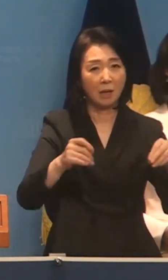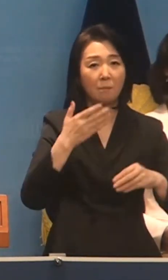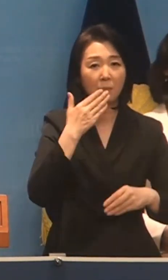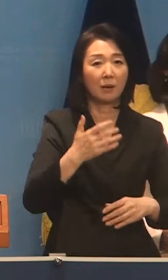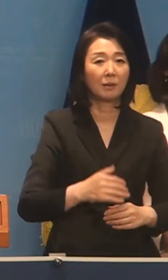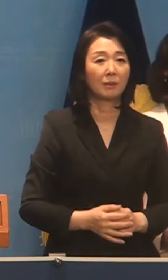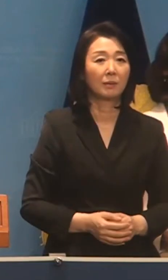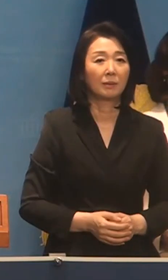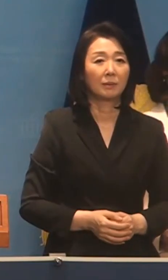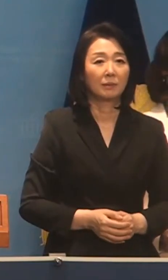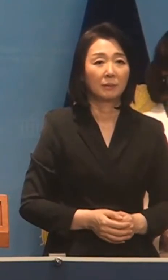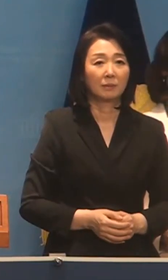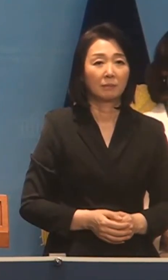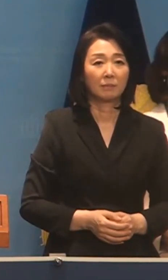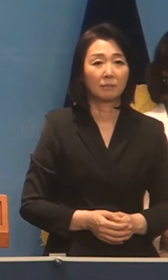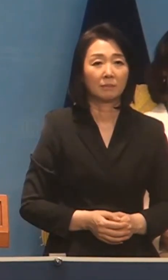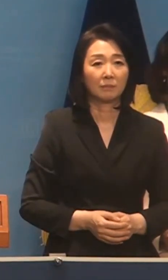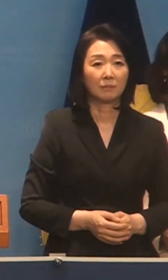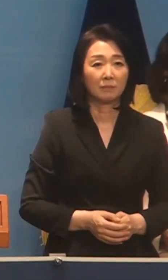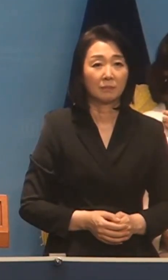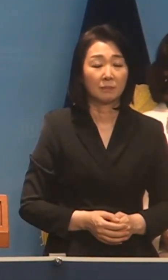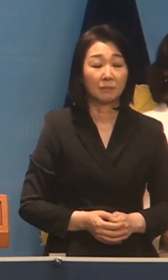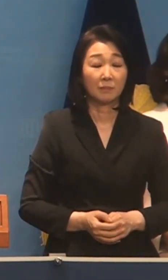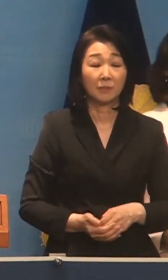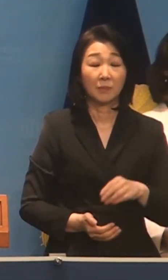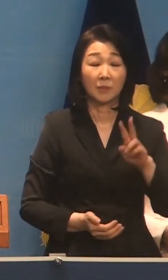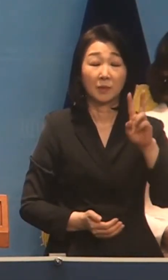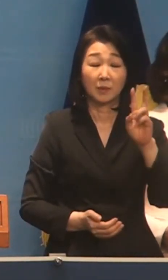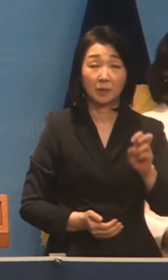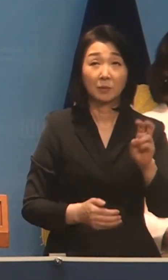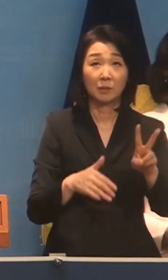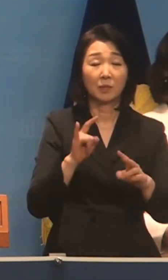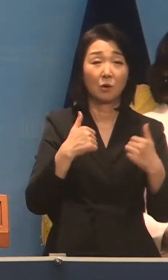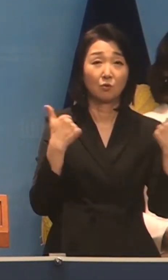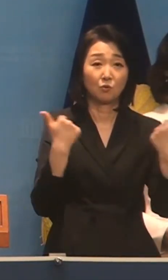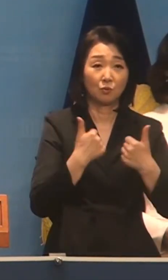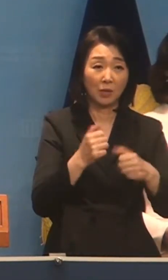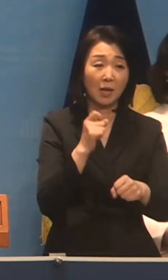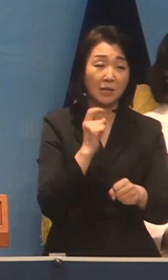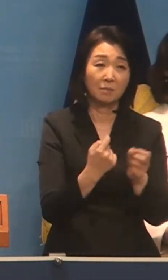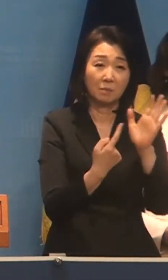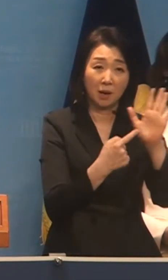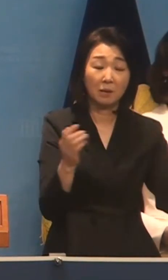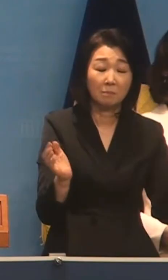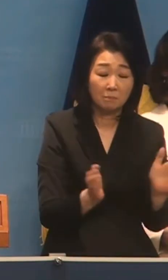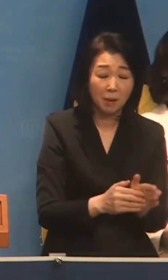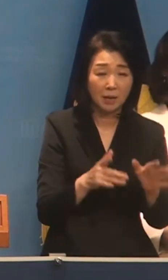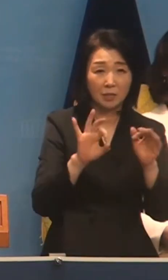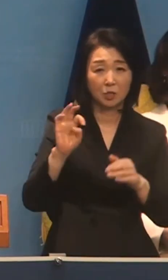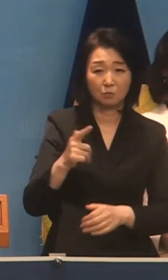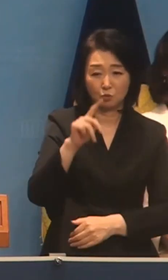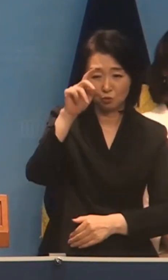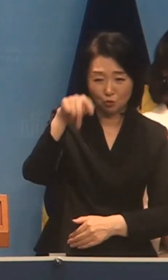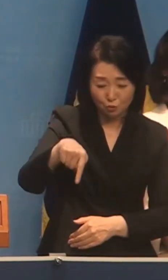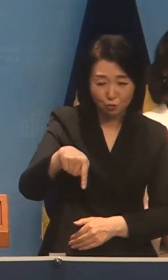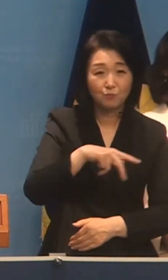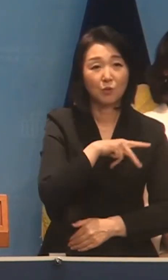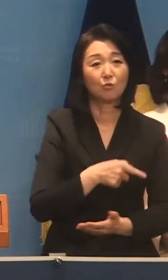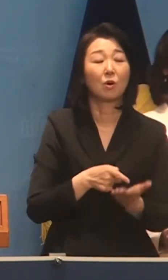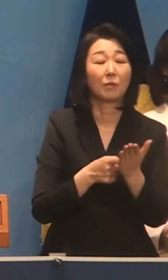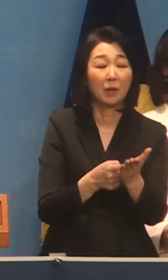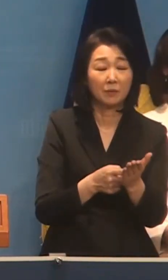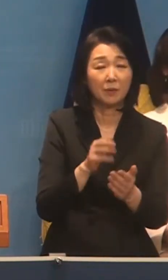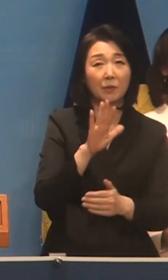수 있습니다. 21대 국회는 지난해 이미 발의한 김문수 위원안,